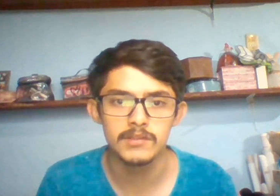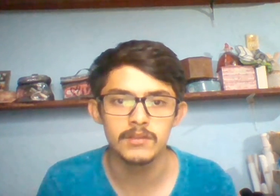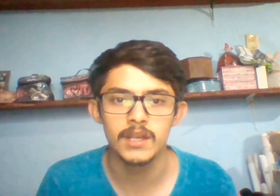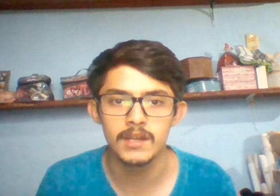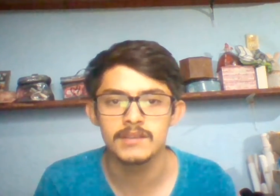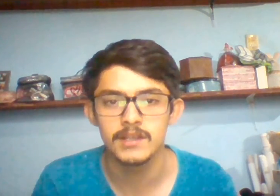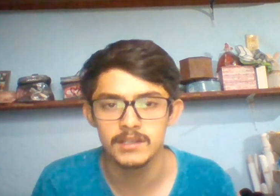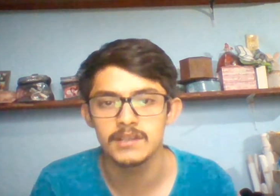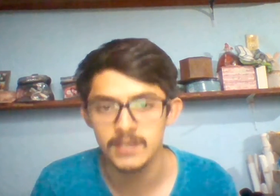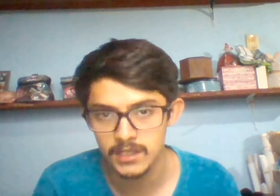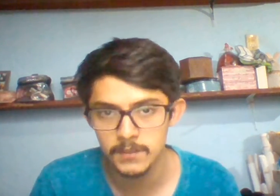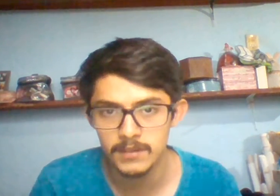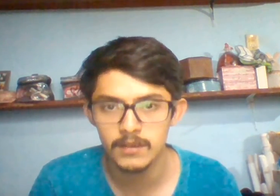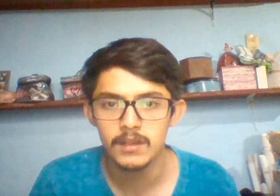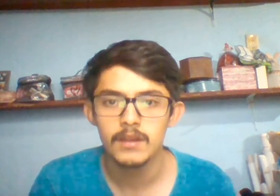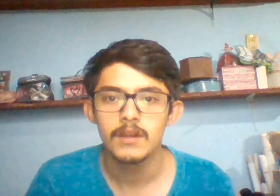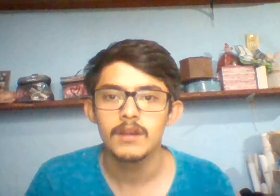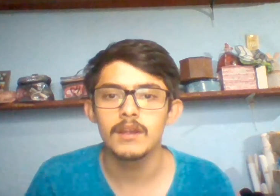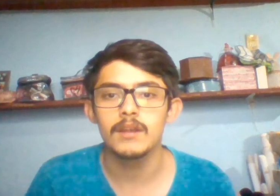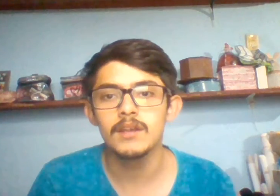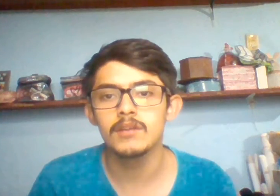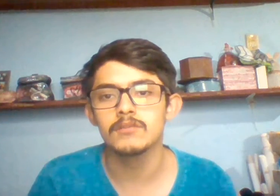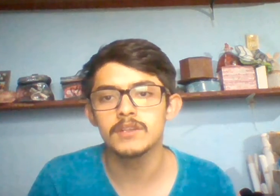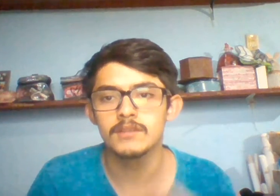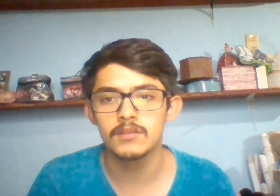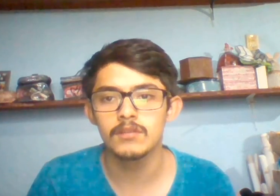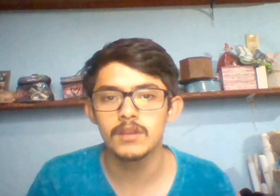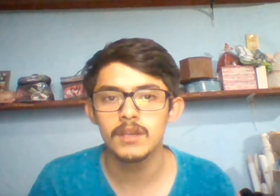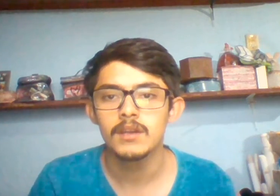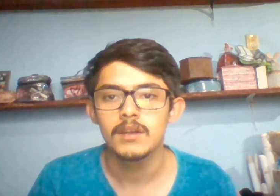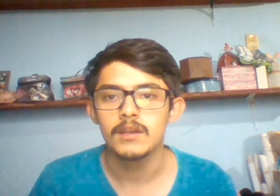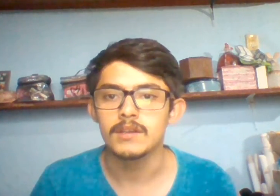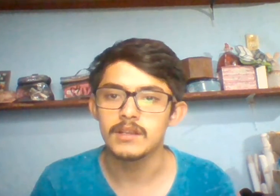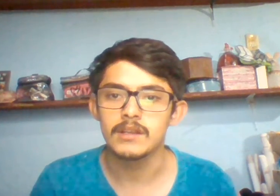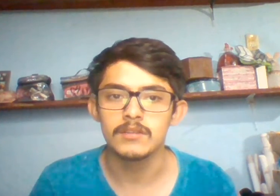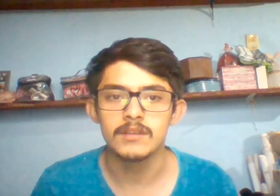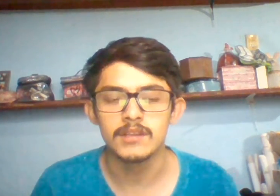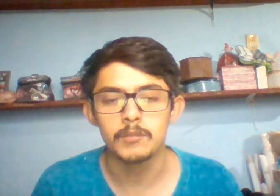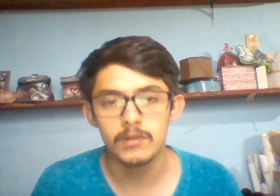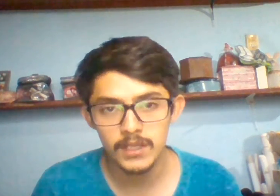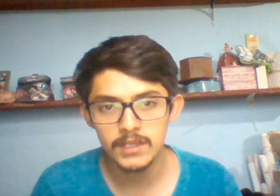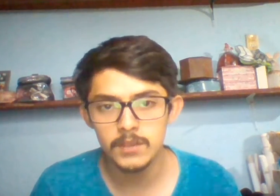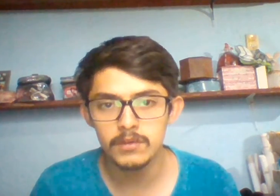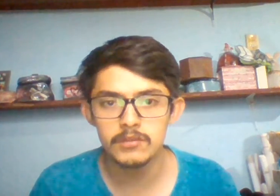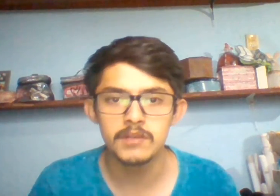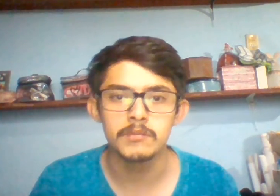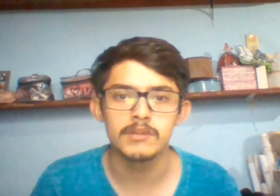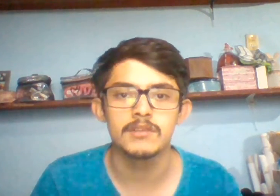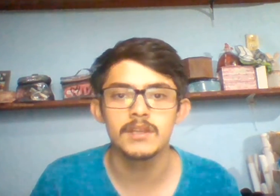de cargas eléctricas negativas y con un exceso de electrones en el polo negativo y una acumulación de